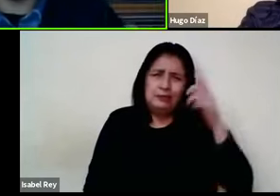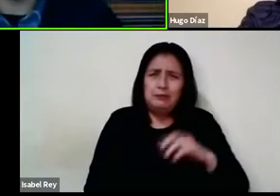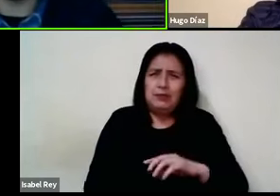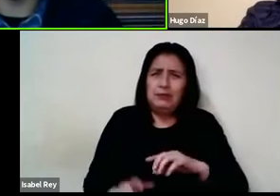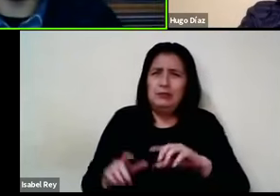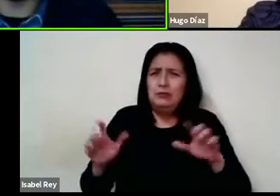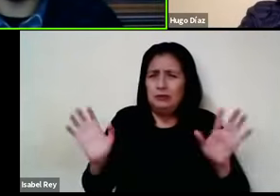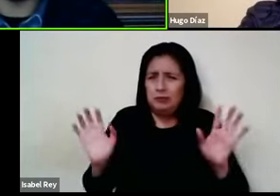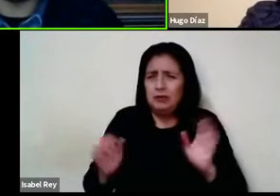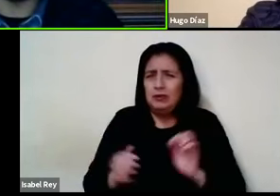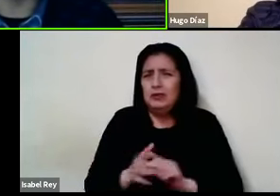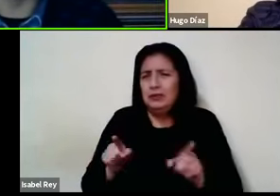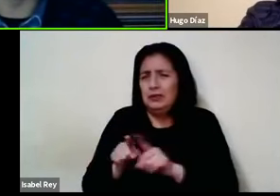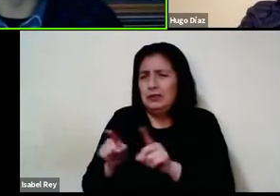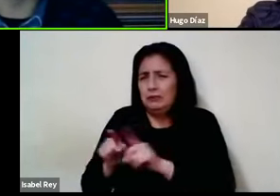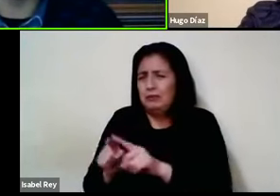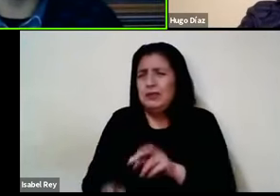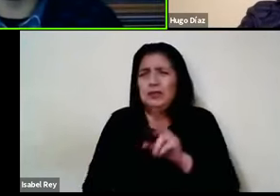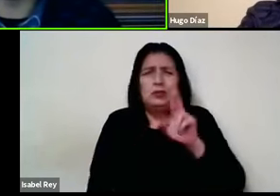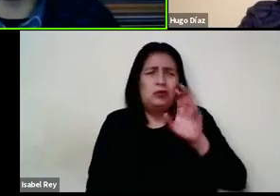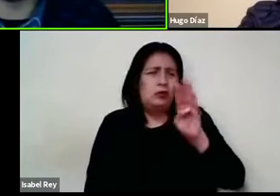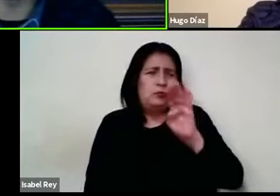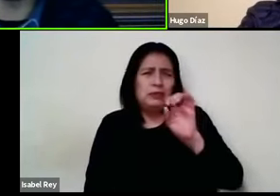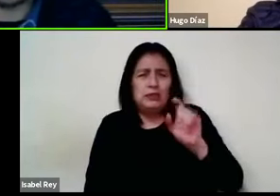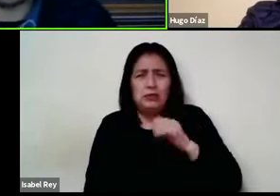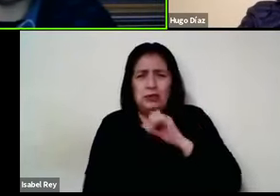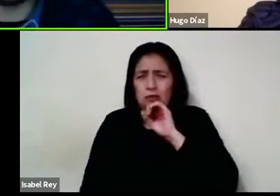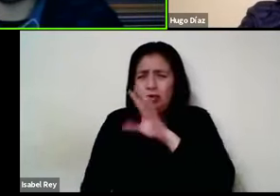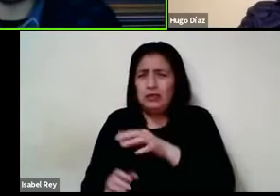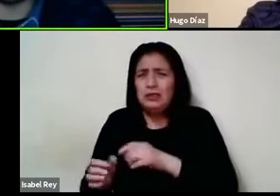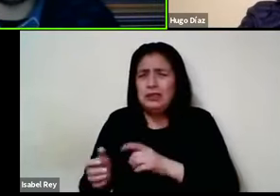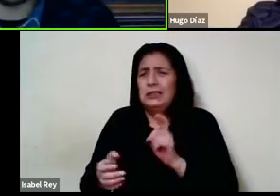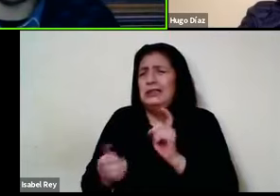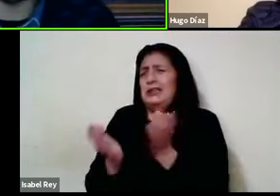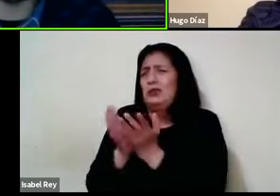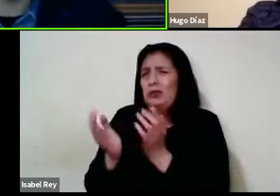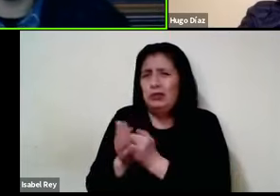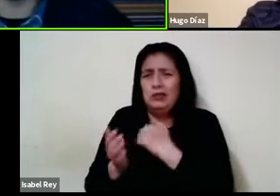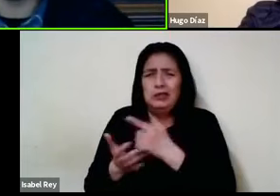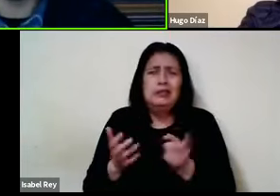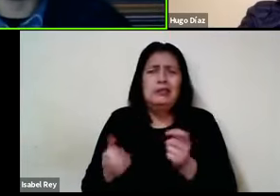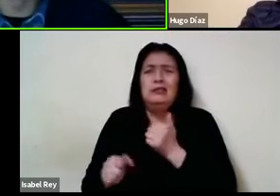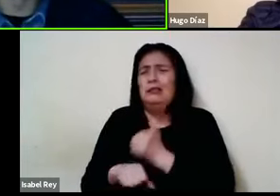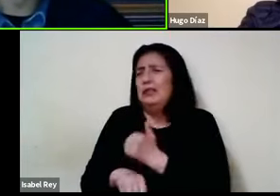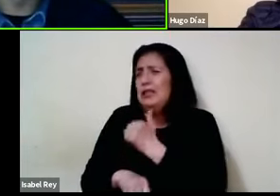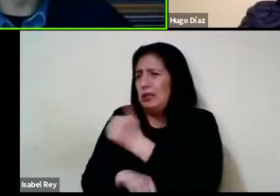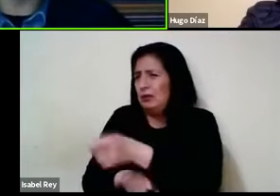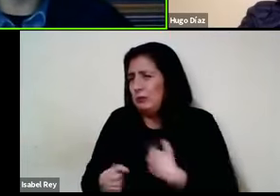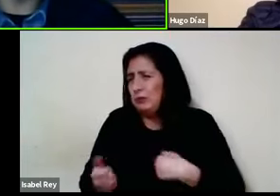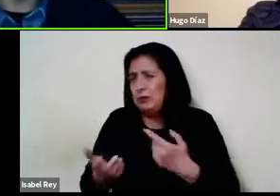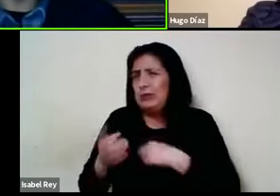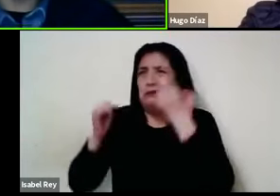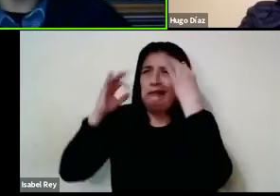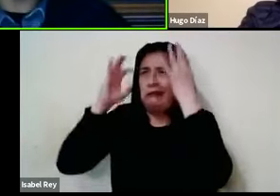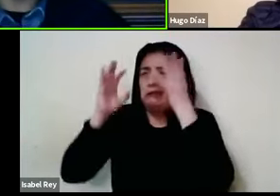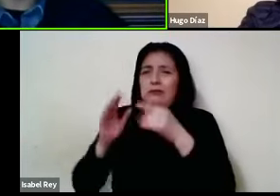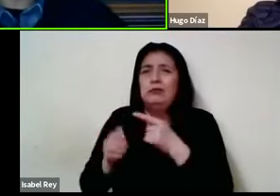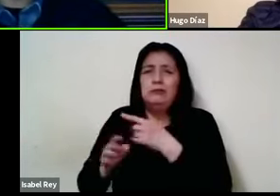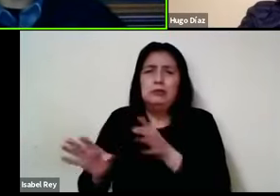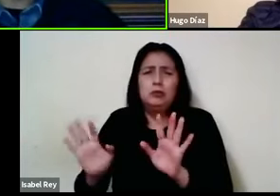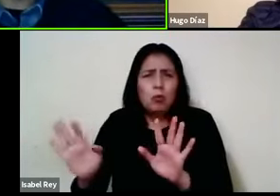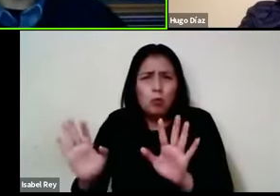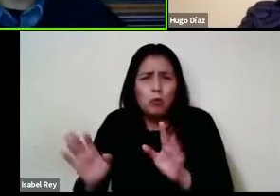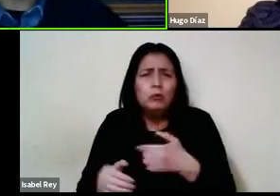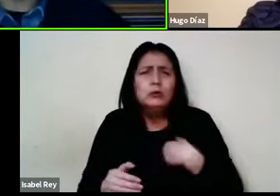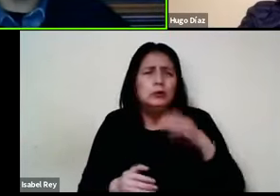digámoslo, inclusive aquí Robinson, cuando nos habla que la escuela nos echa la culpa, que matamos la creatividad, es cierto. Porque tenemos que más bien